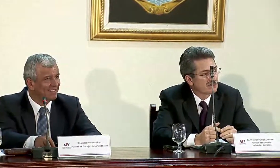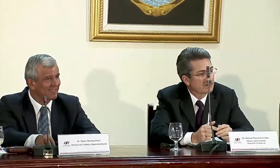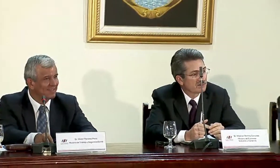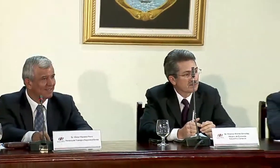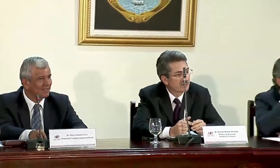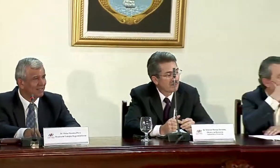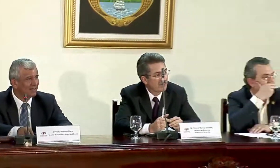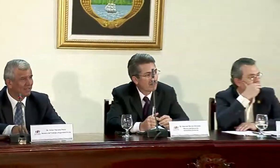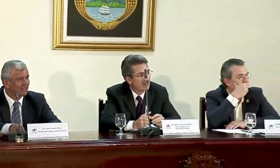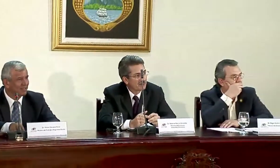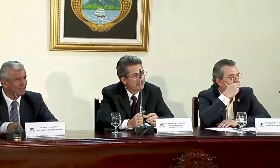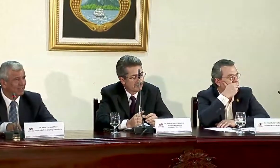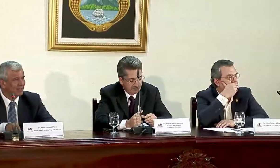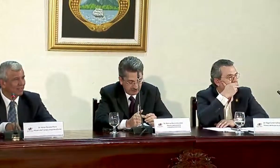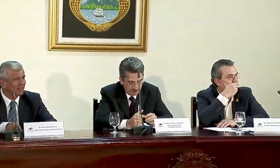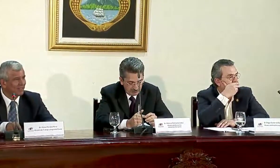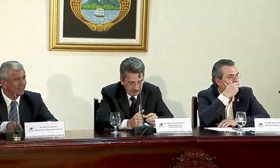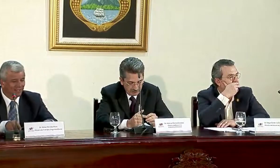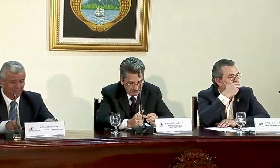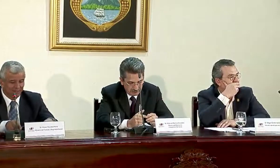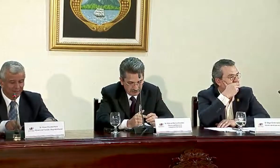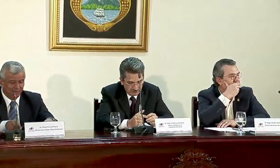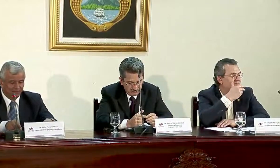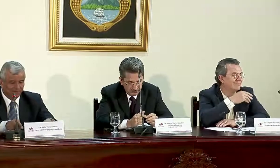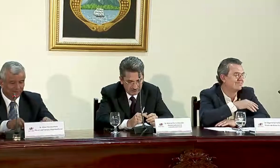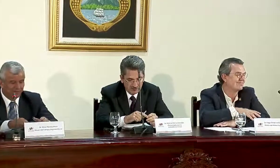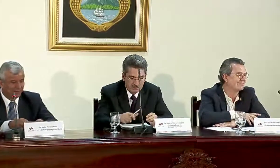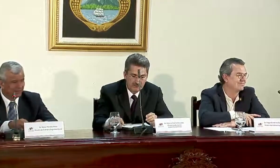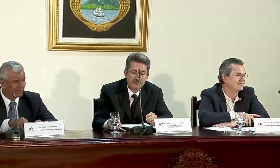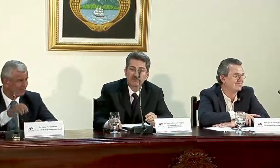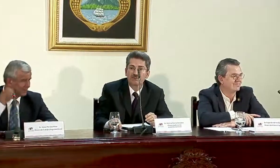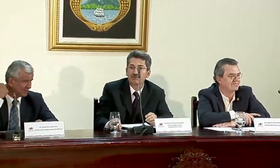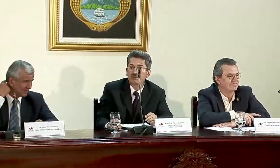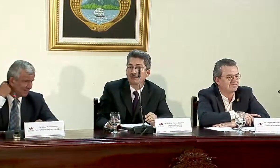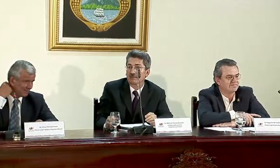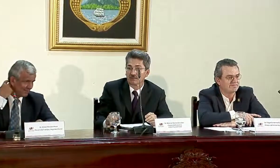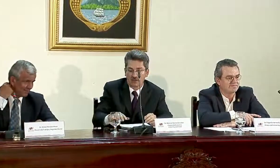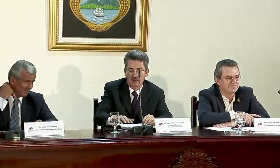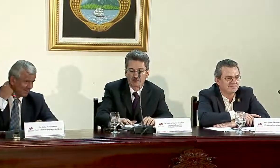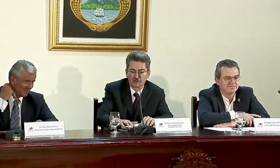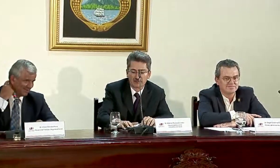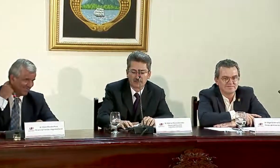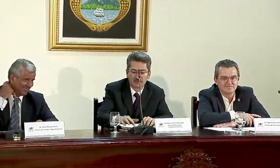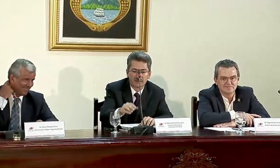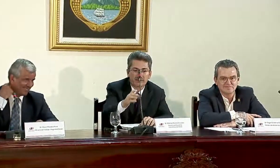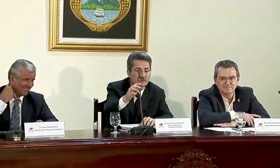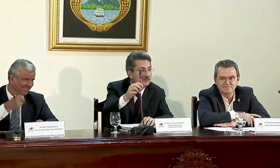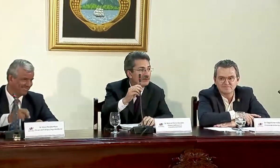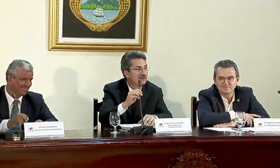su comparecencia ante los diputados en la Asamblea Legislativa.